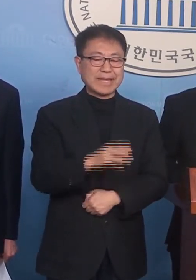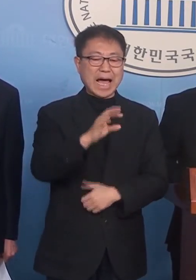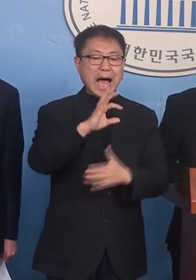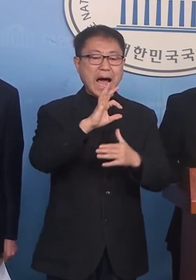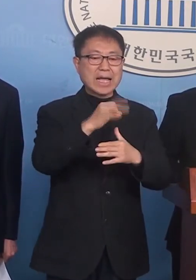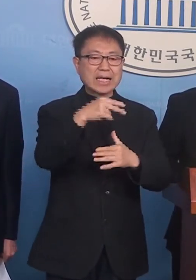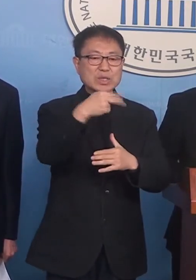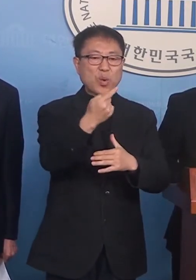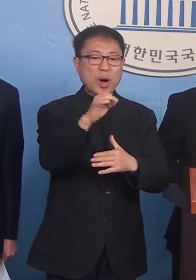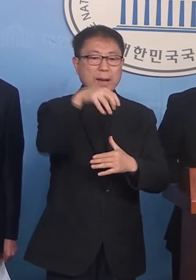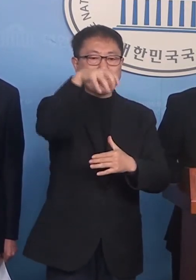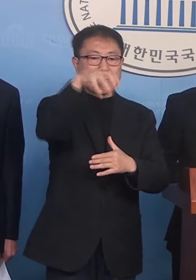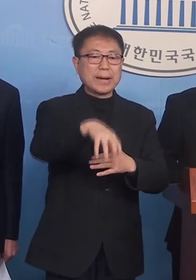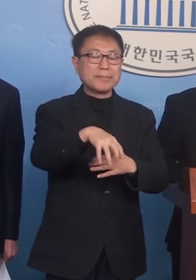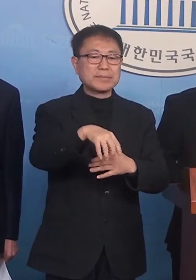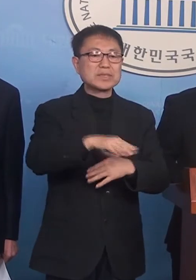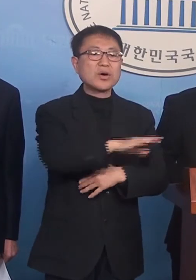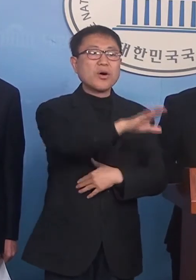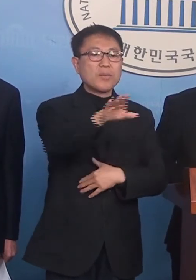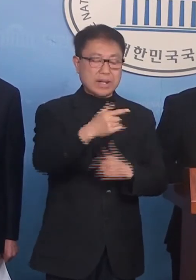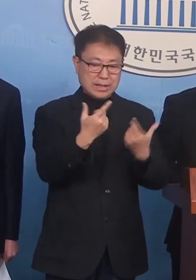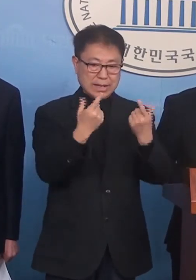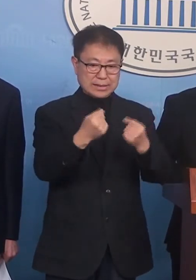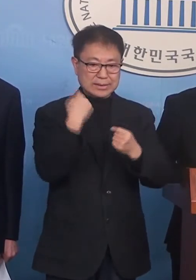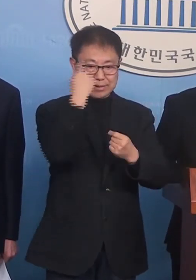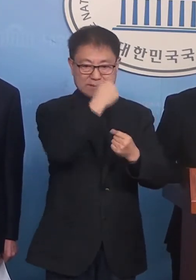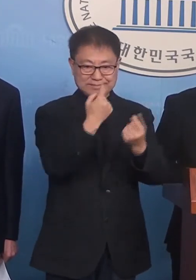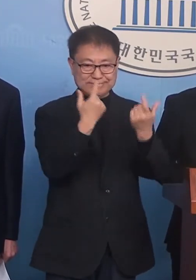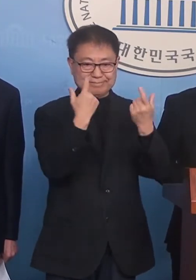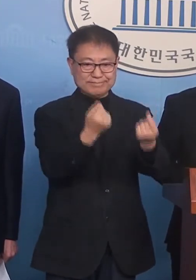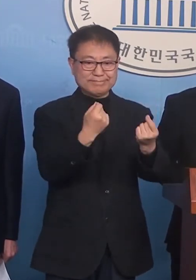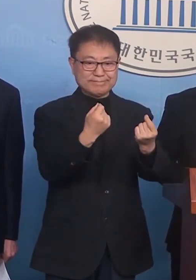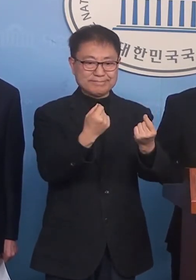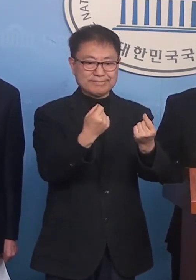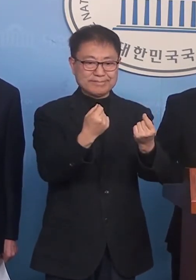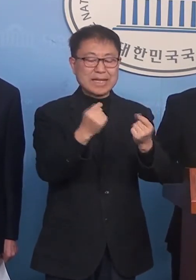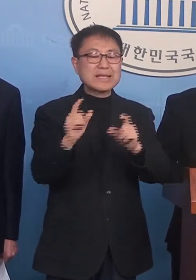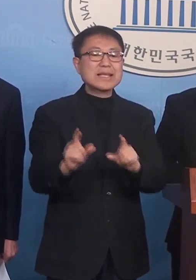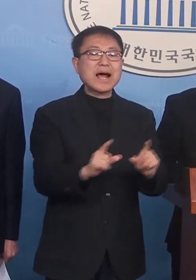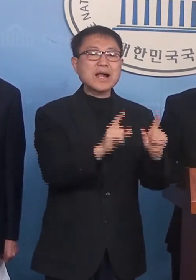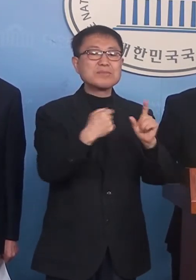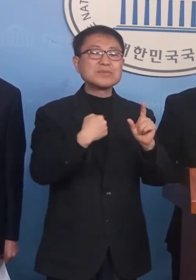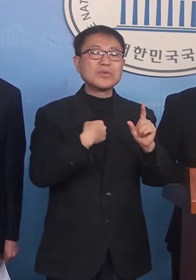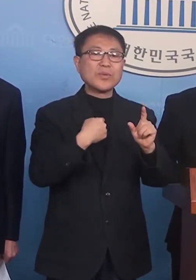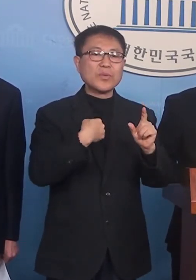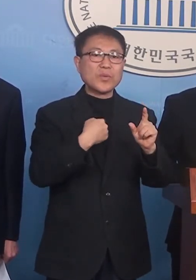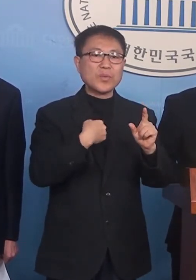안양동합 시민 여러분, 여러분과 똑같이 닮은 삶을 살아온